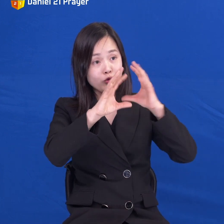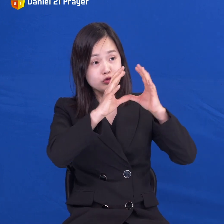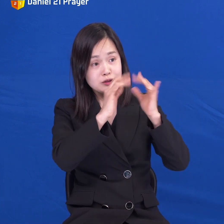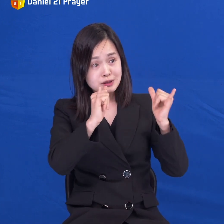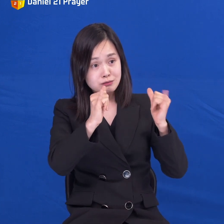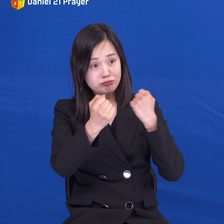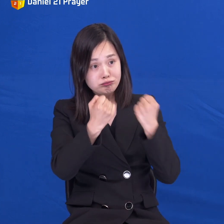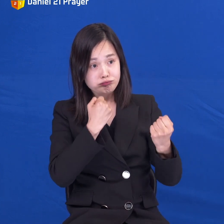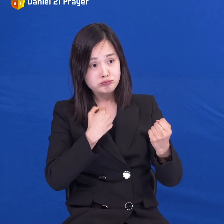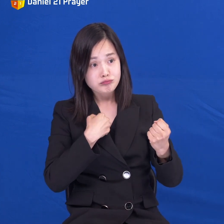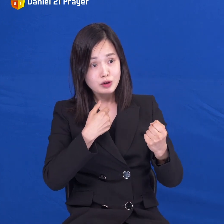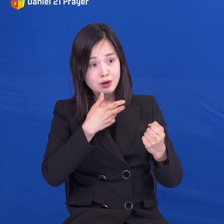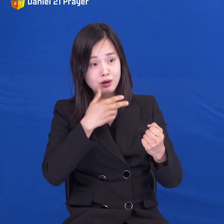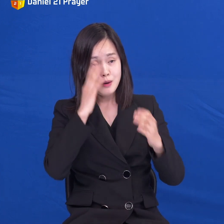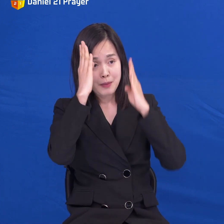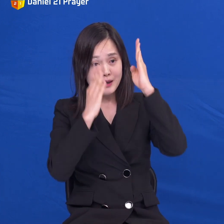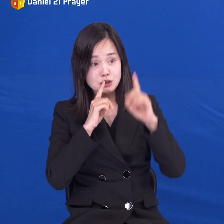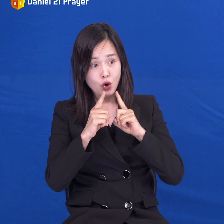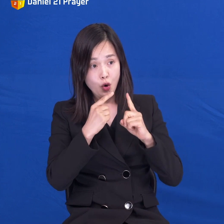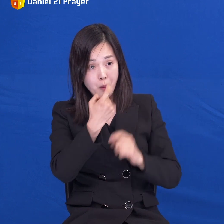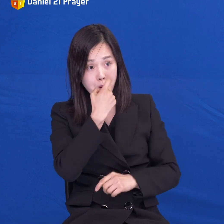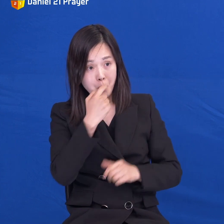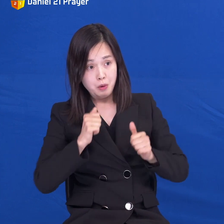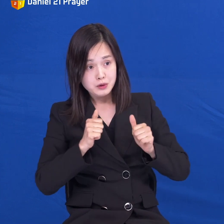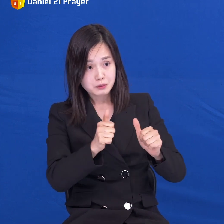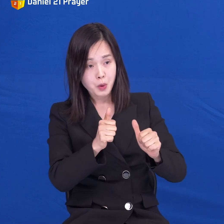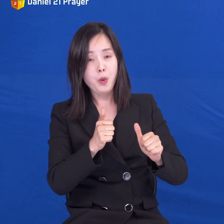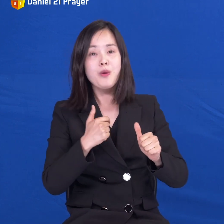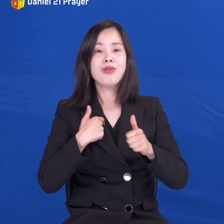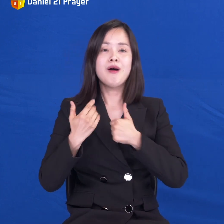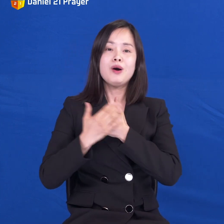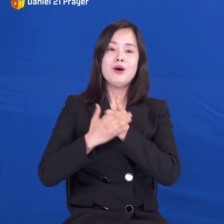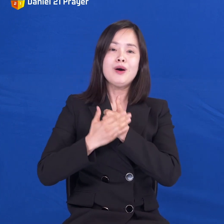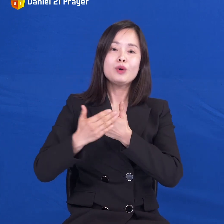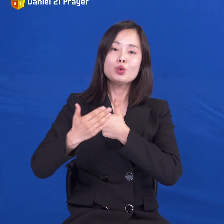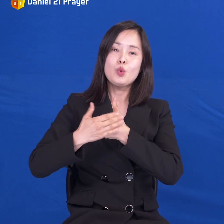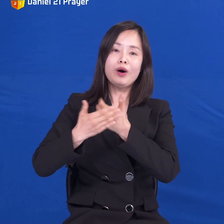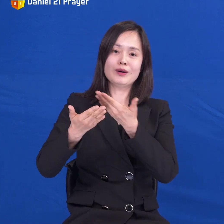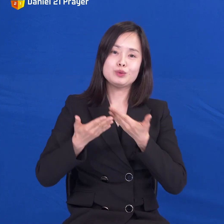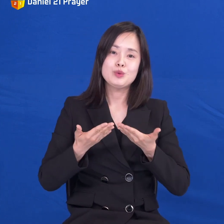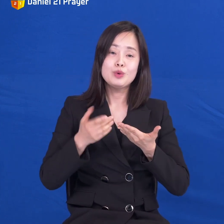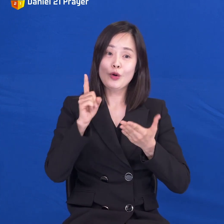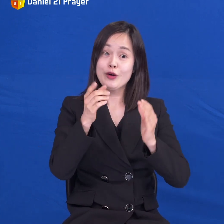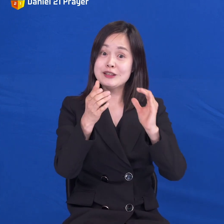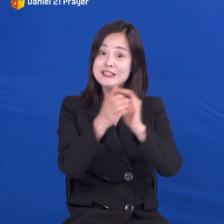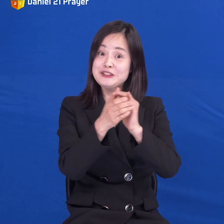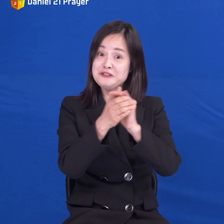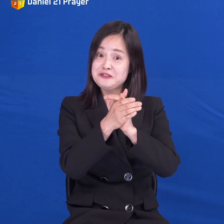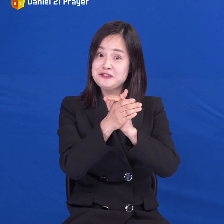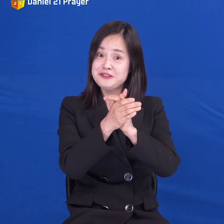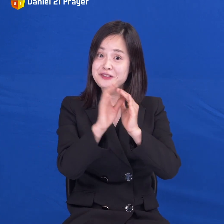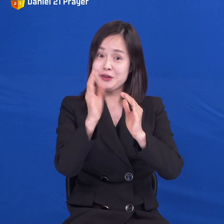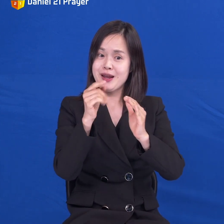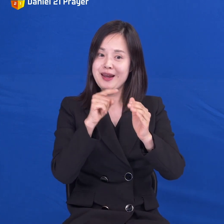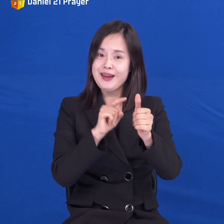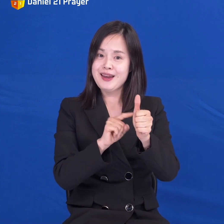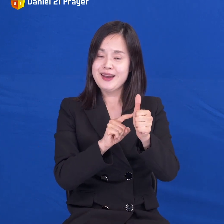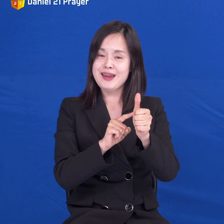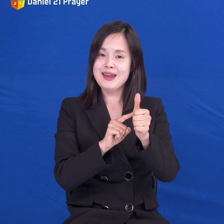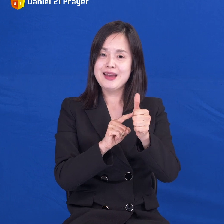친절해요. 거기서 친구들을 많이 사귀었습니다. 특별히 기억나는 친구가 있는데 트럭 기사입니다.